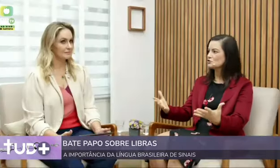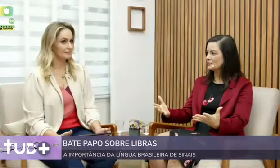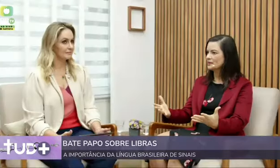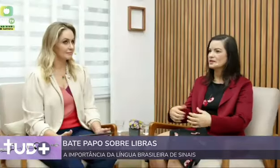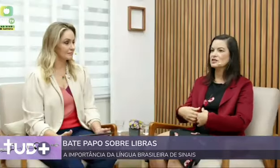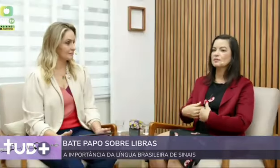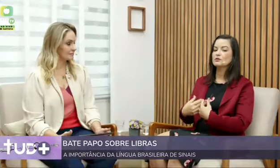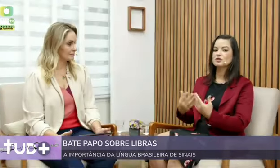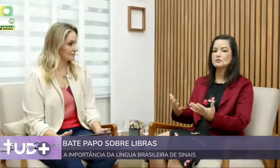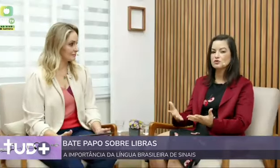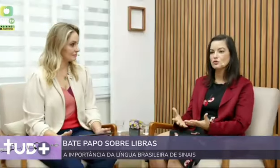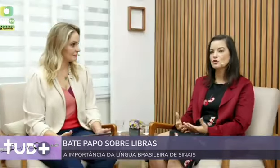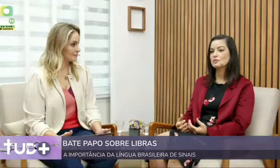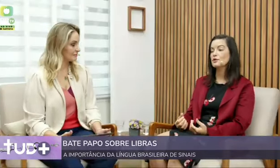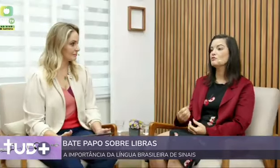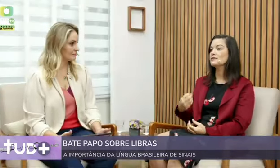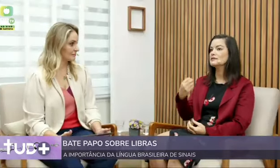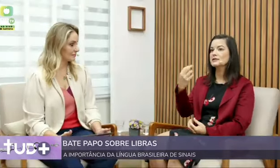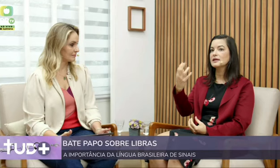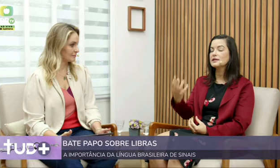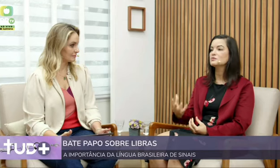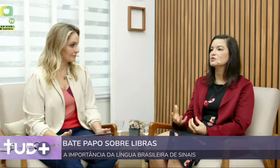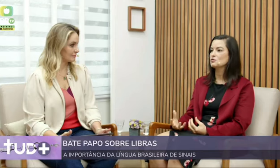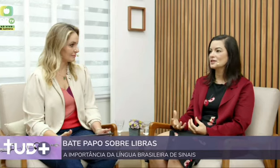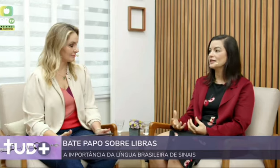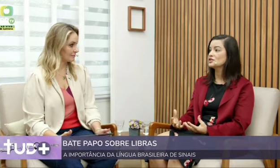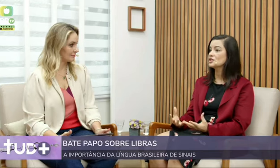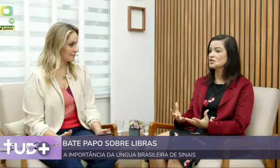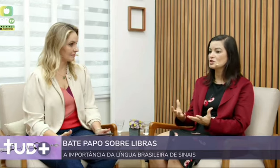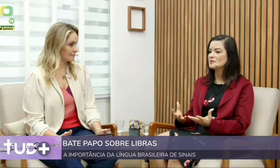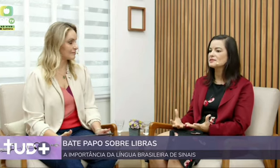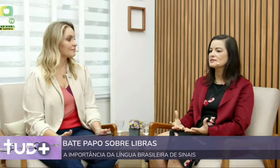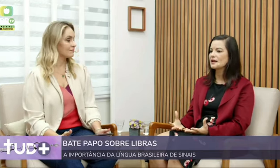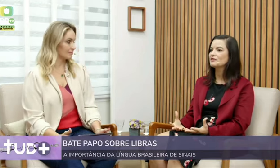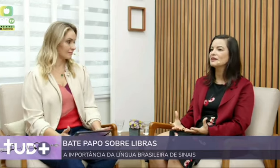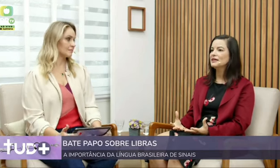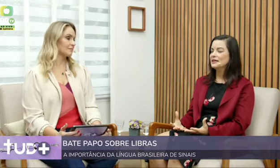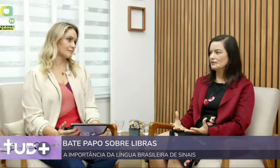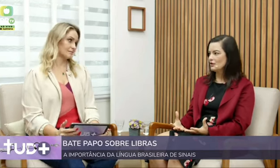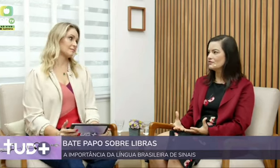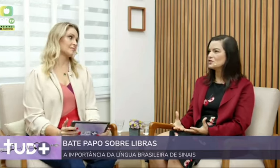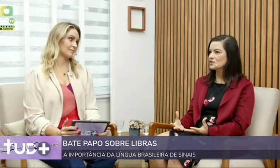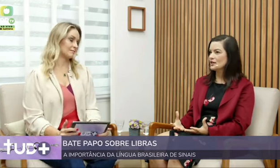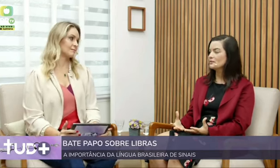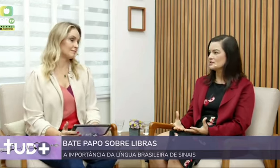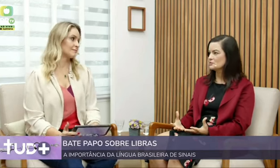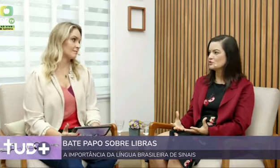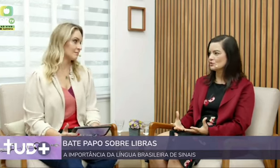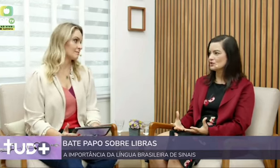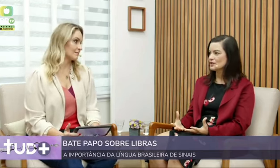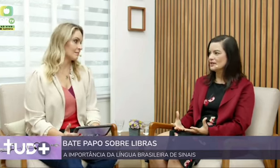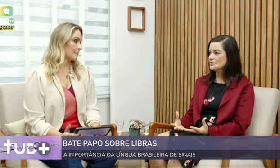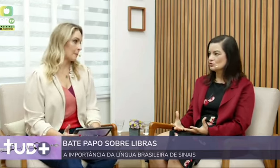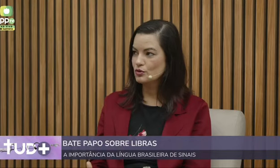isso para a igreja, para outras pessoas, para convencer as pessoas da igreja de que a gente precisava levar o evangelho para essas pessoas